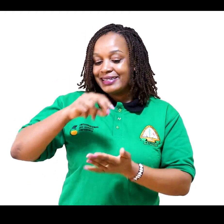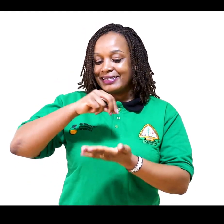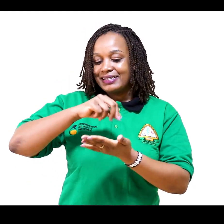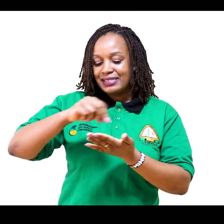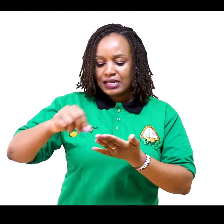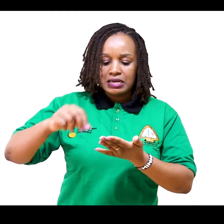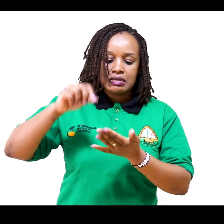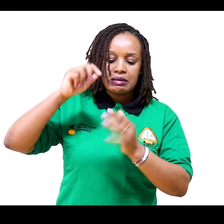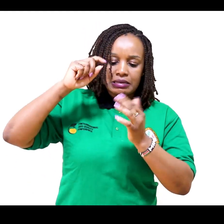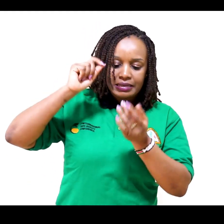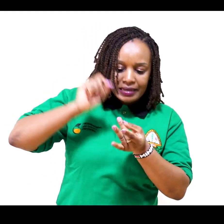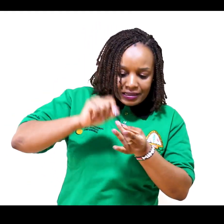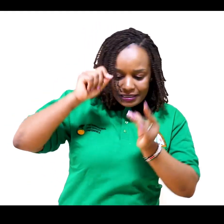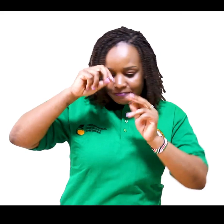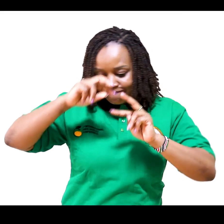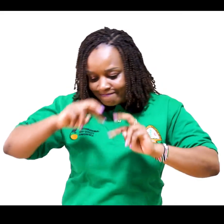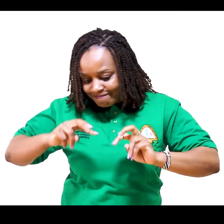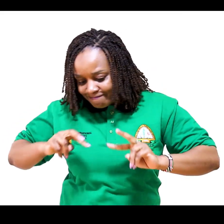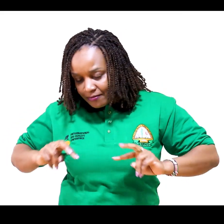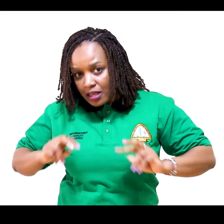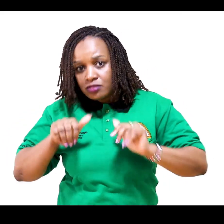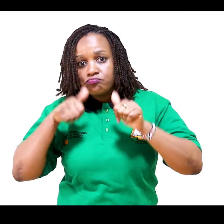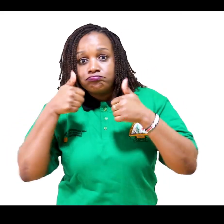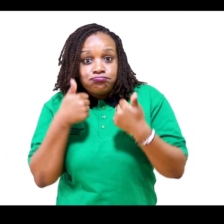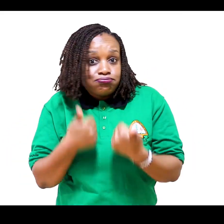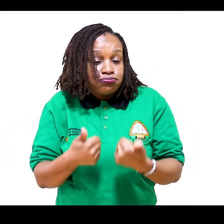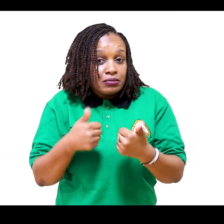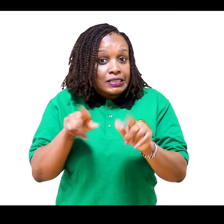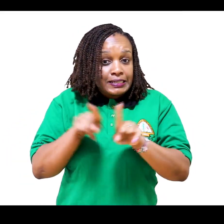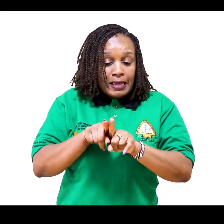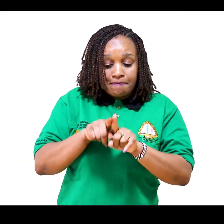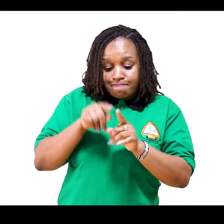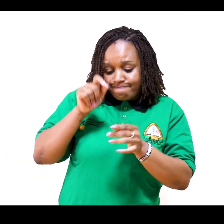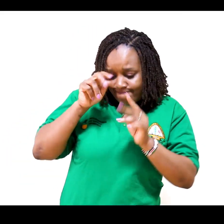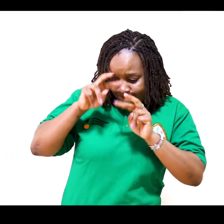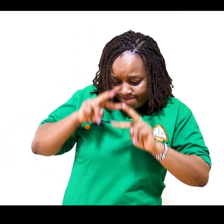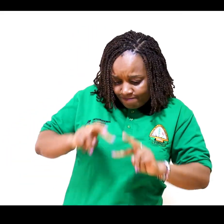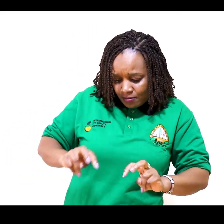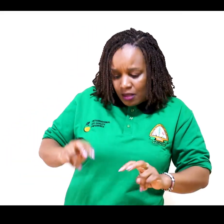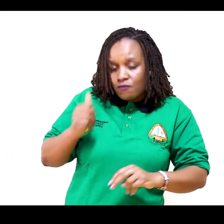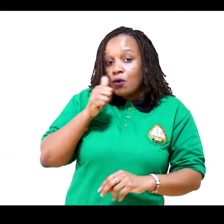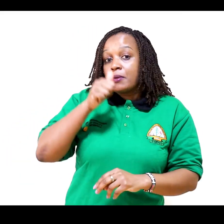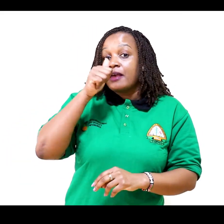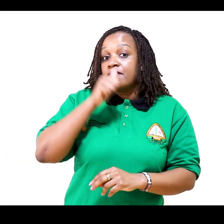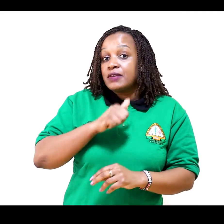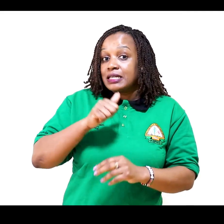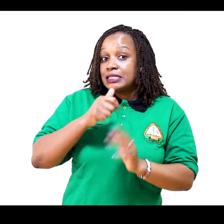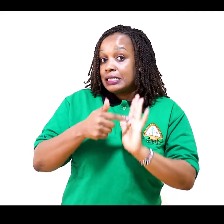ya mbegu SR9 au ombi la jaribio la sampuli za kibinafsi. Muda wa